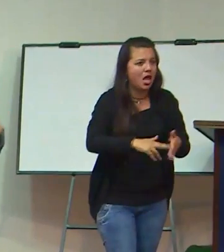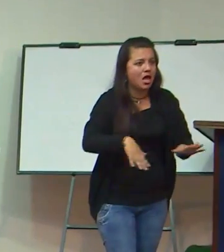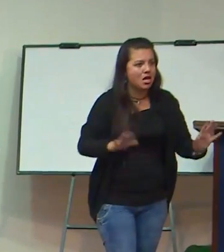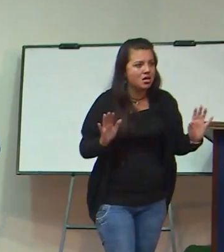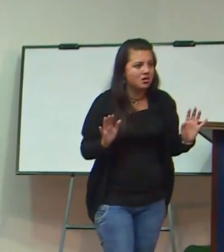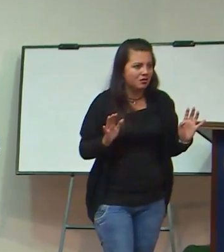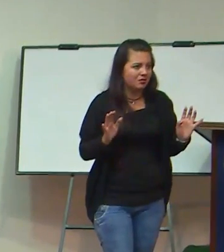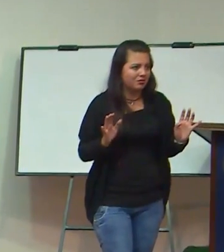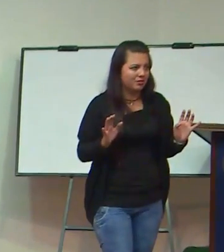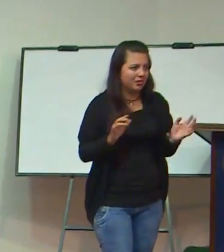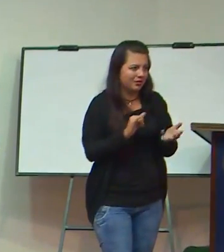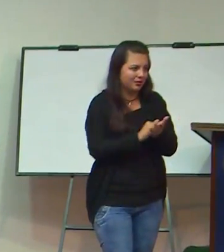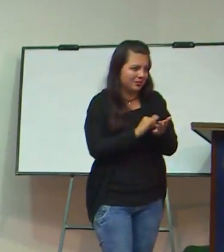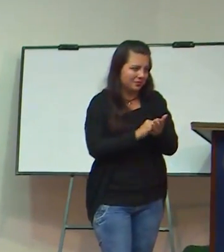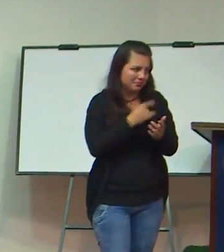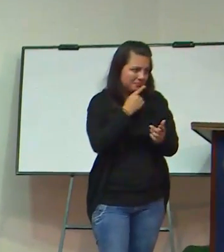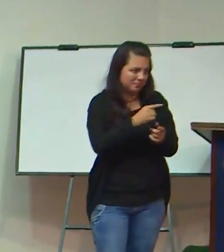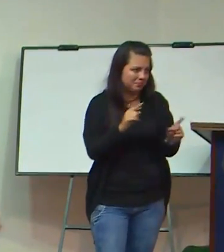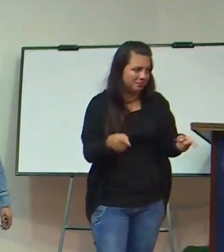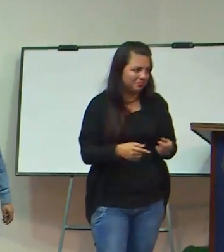era la propuesta.